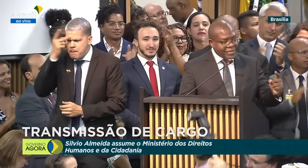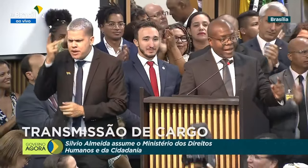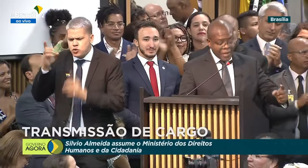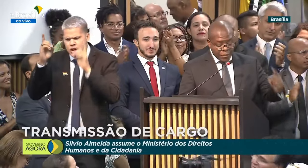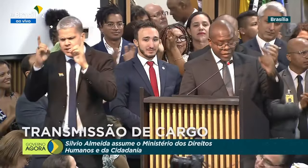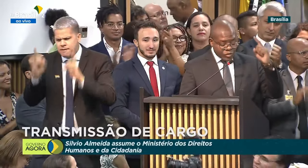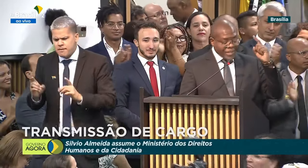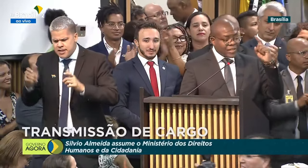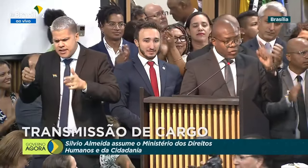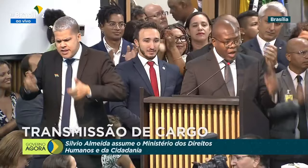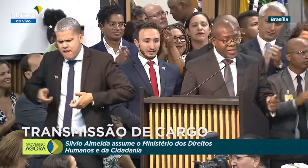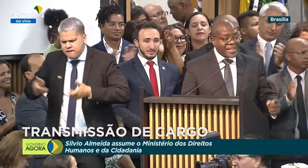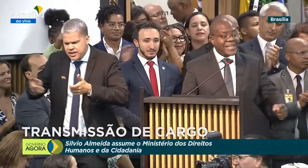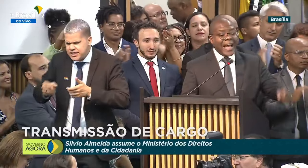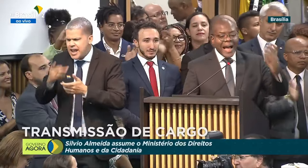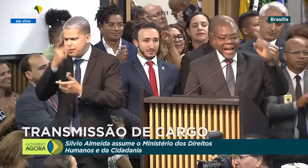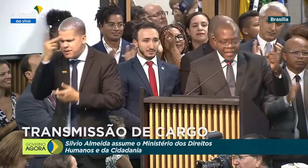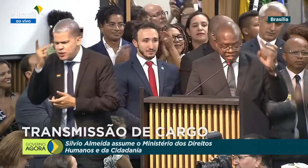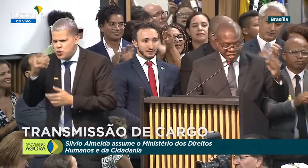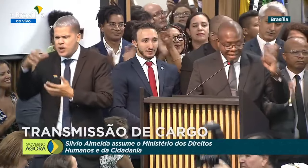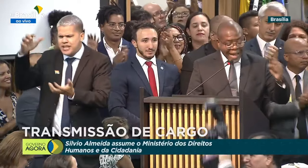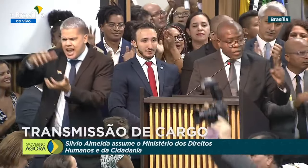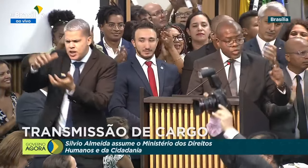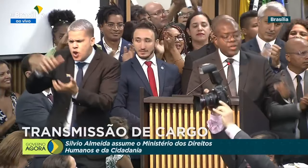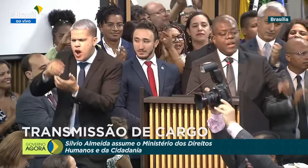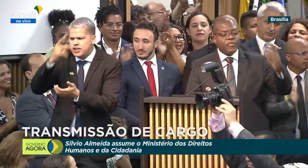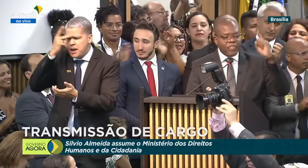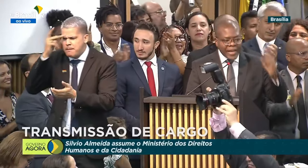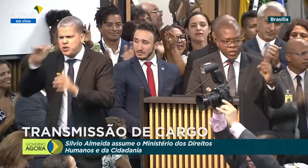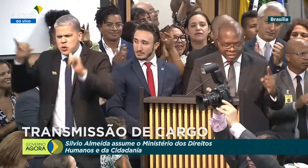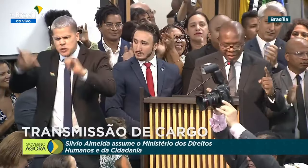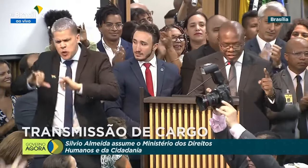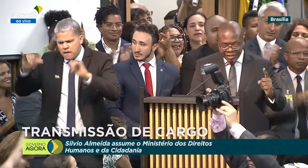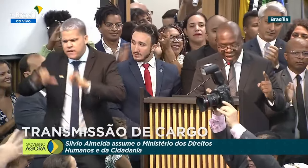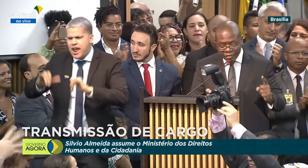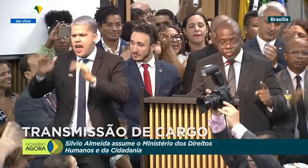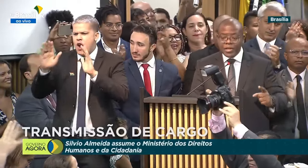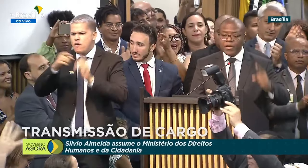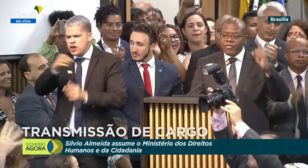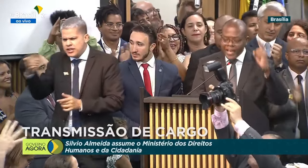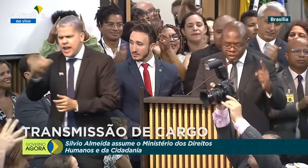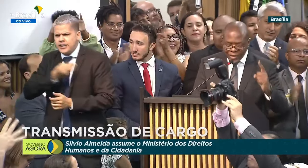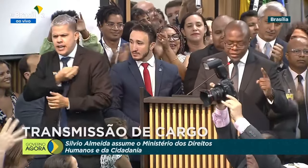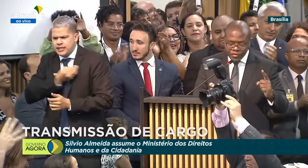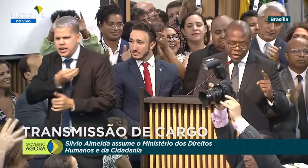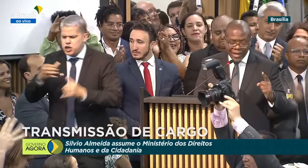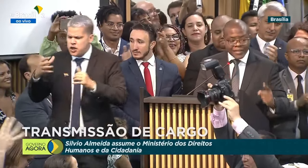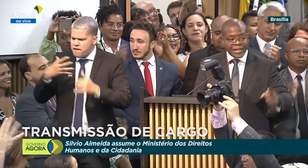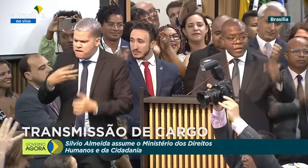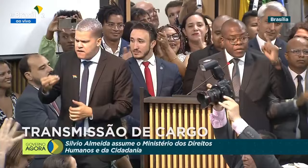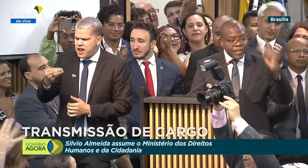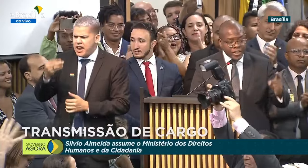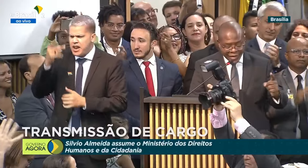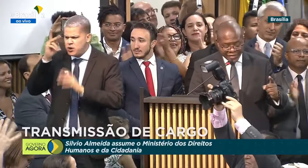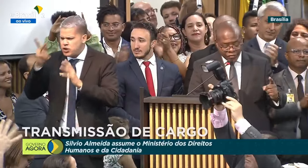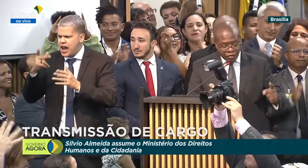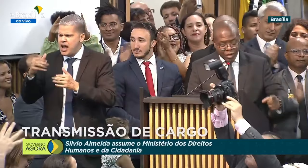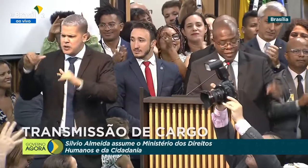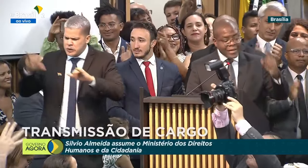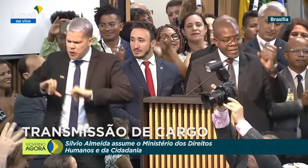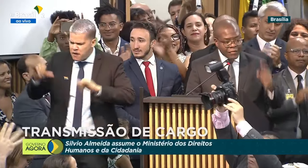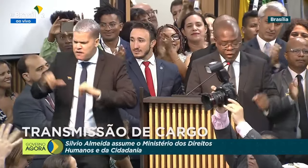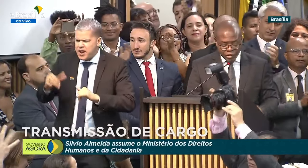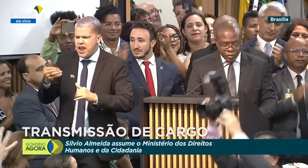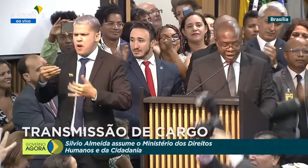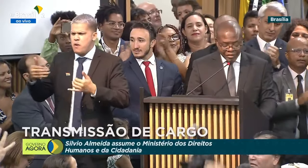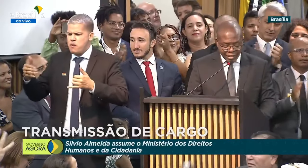deficiência pessoas idosas anistiados filhos de anunciados vítima de violência vítimas da